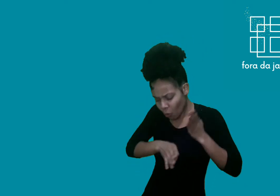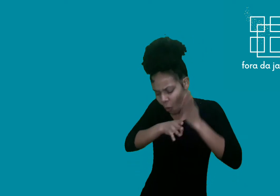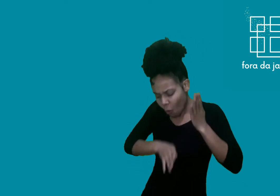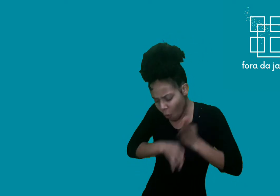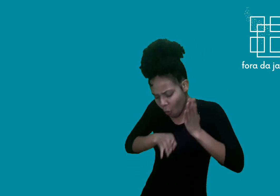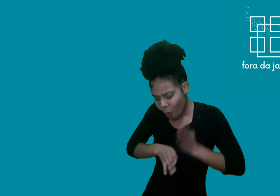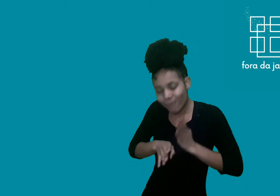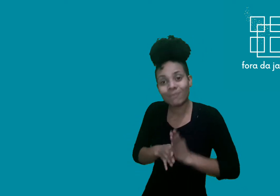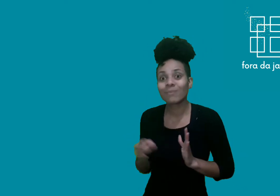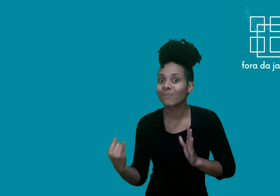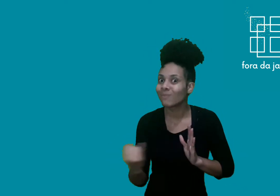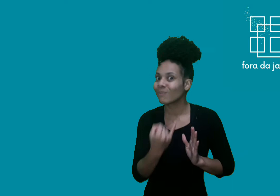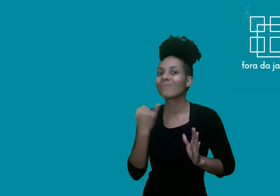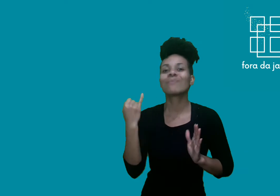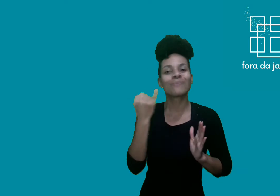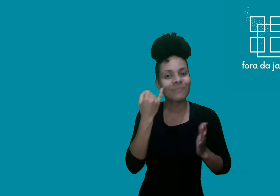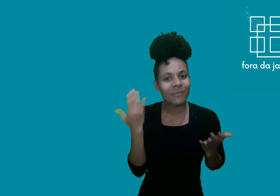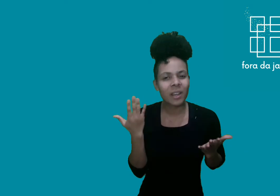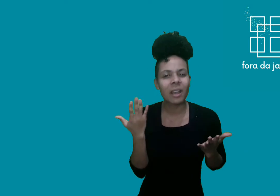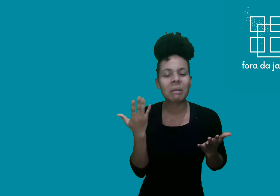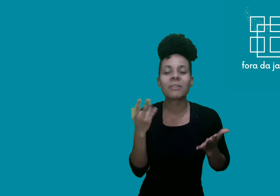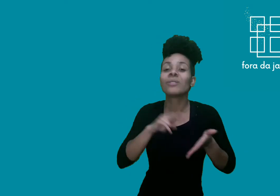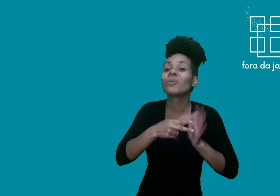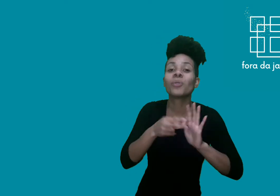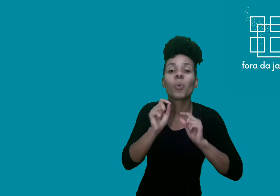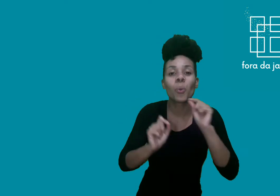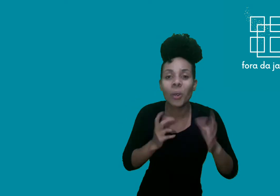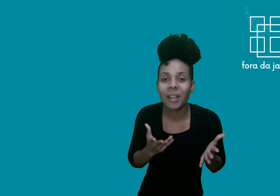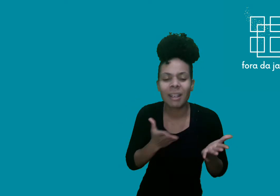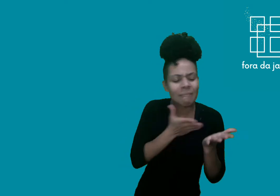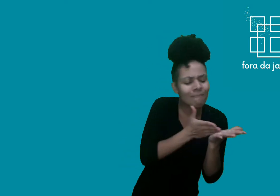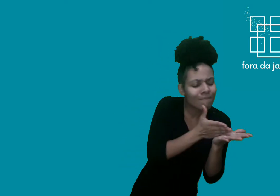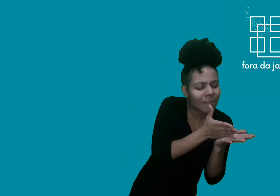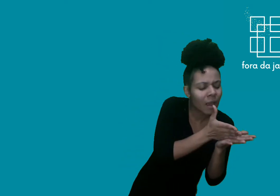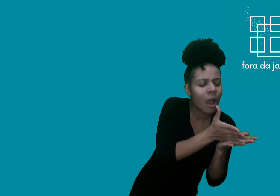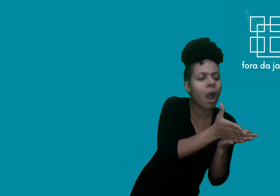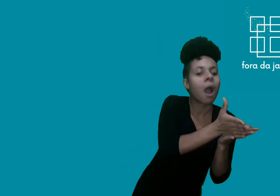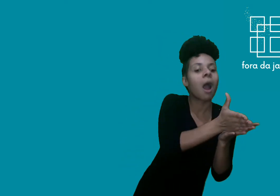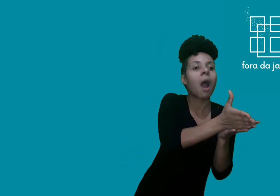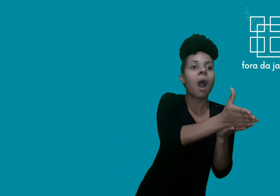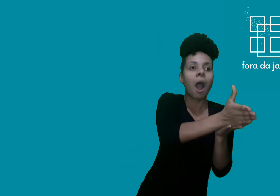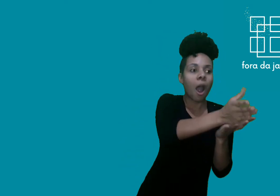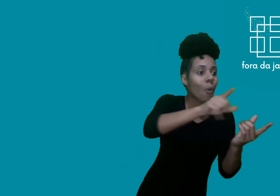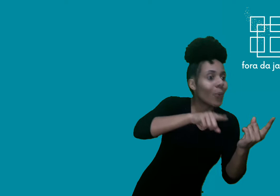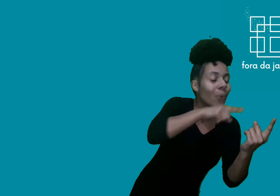você descobre para que você existe, isso traz muita satisfação, porque você vai fazer aquilo que você